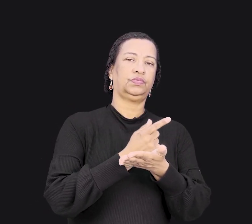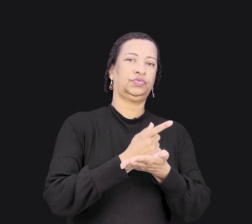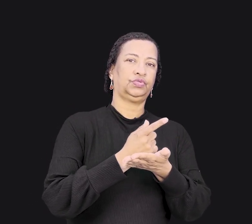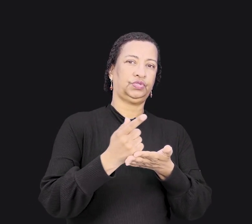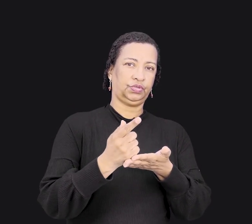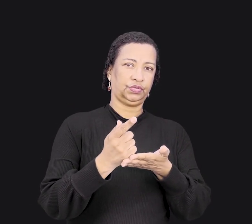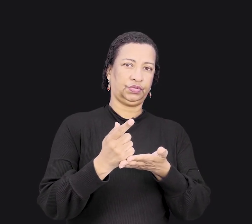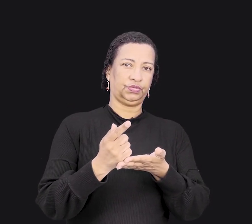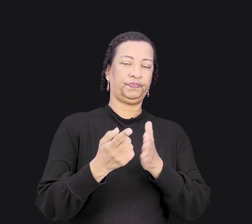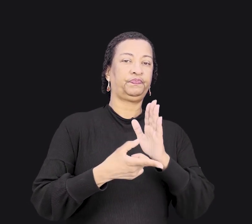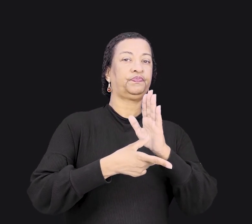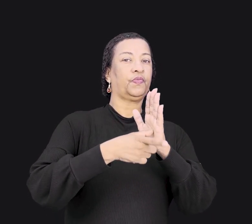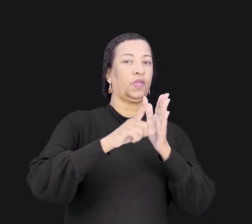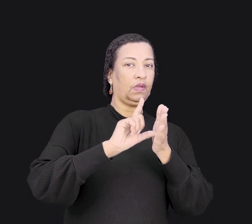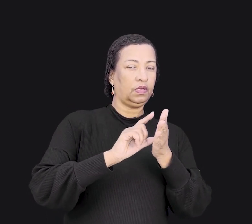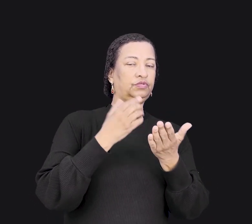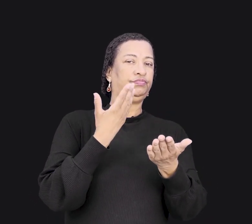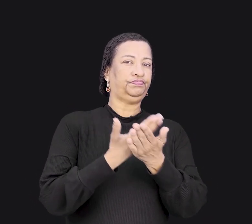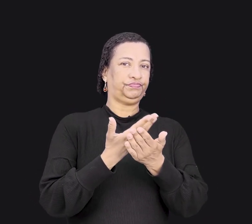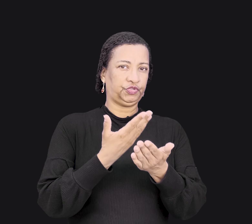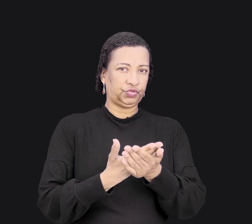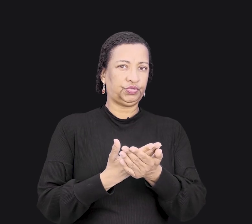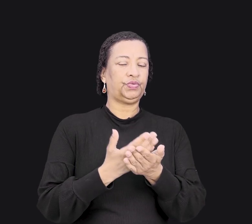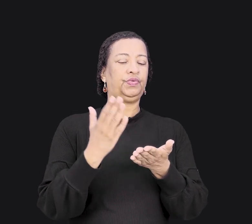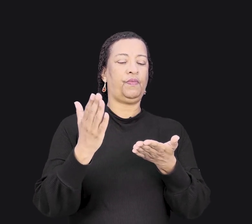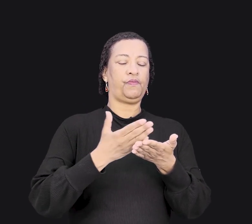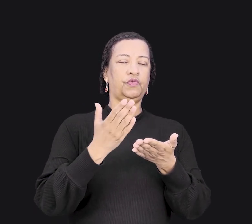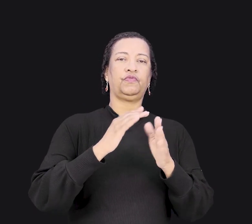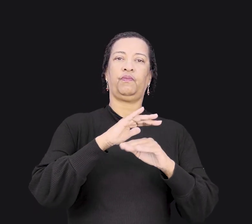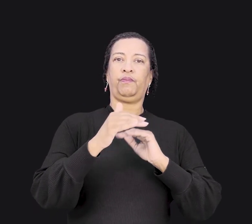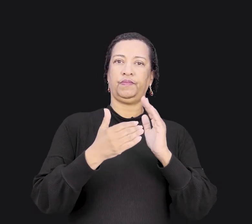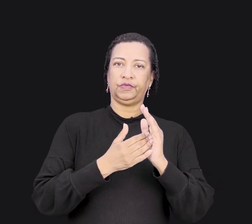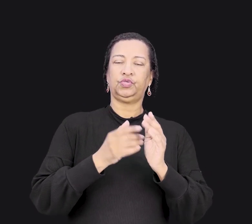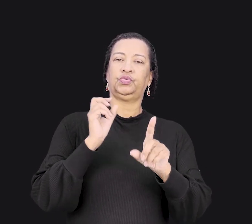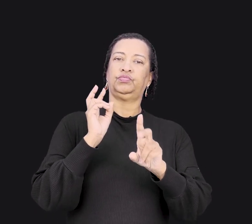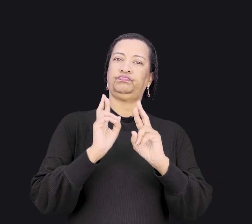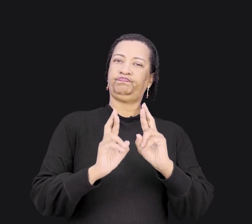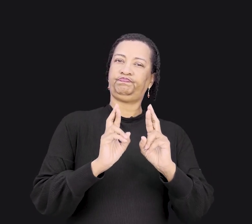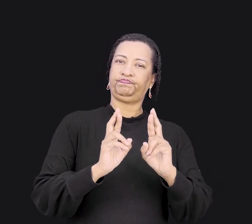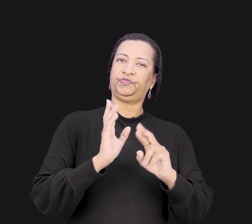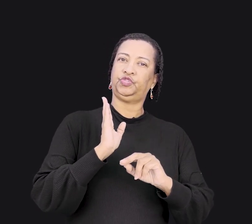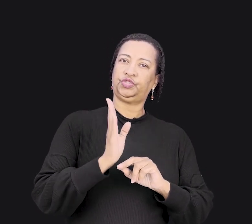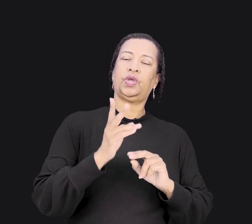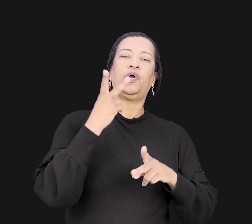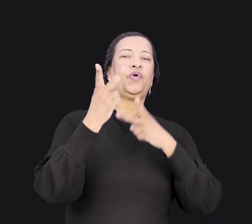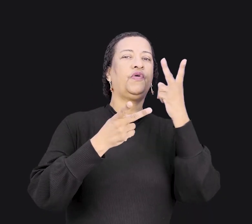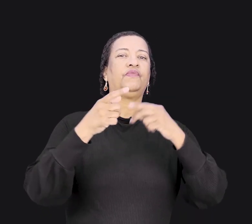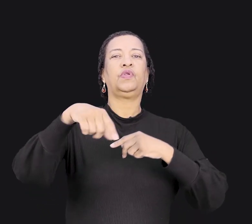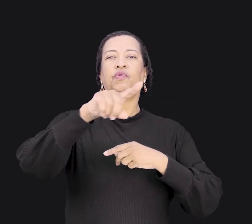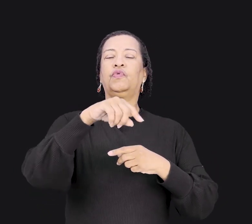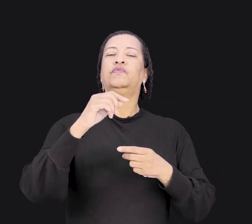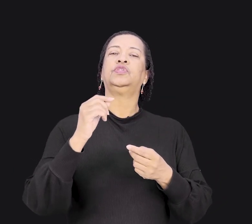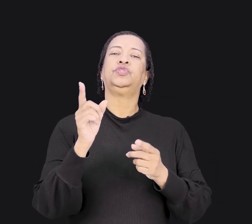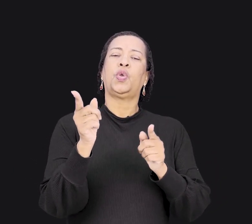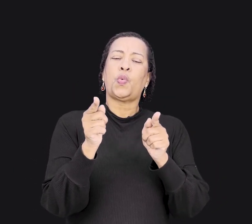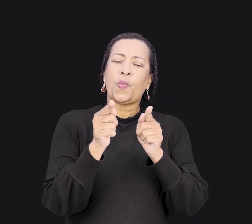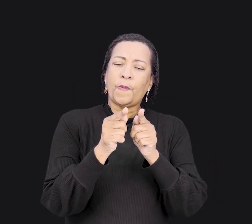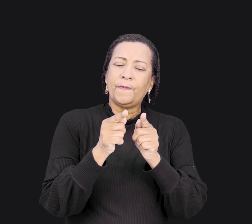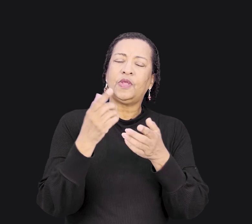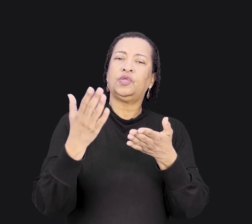Gênesis. Antes de estudarmos o livro que todos estão esperando, quero falar com você sobre um dos menores livros do